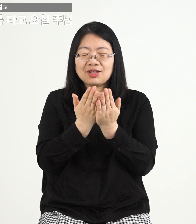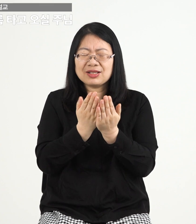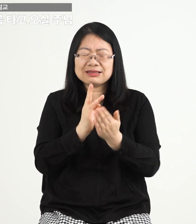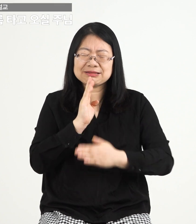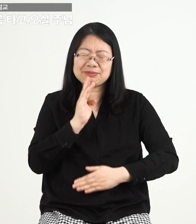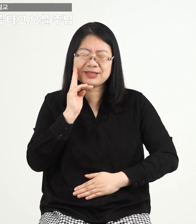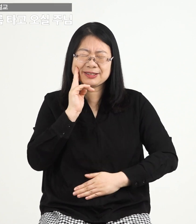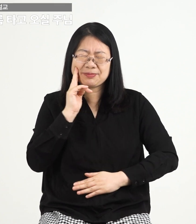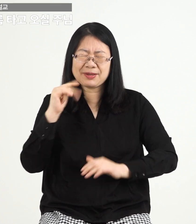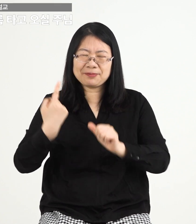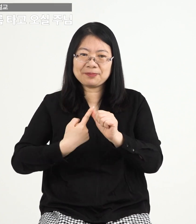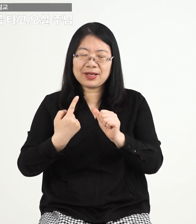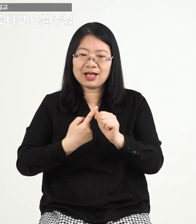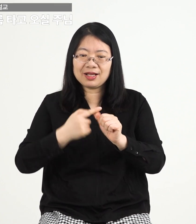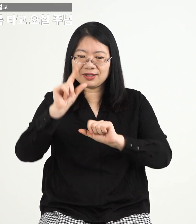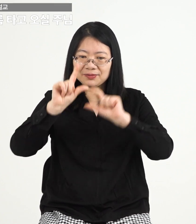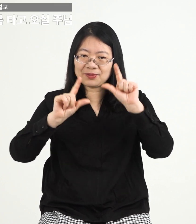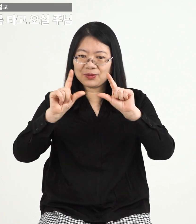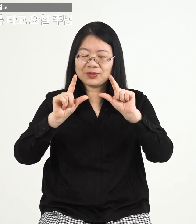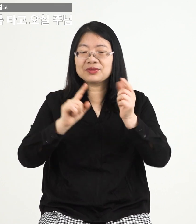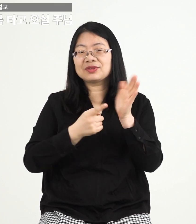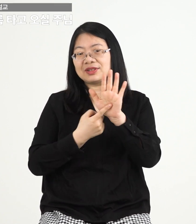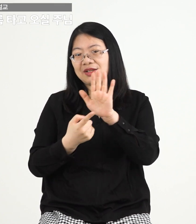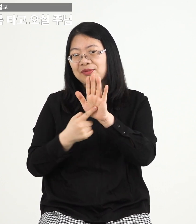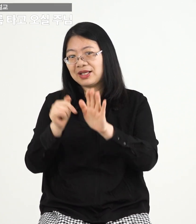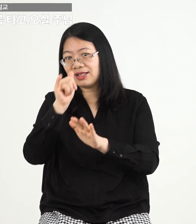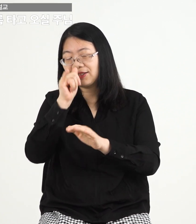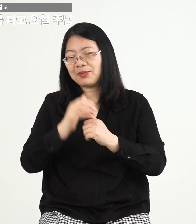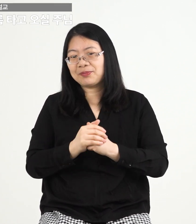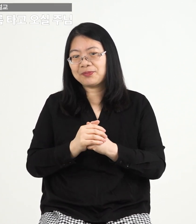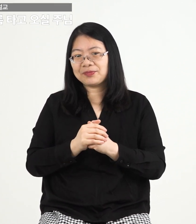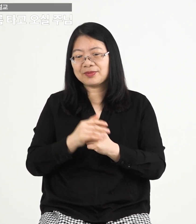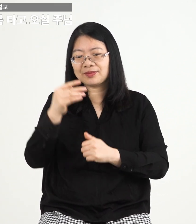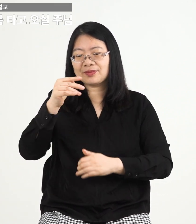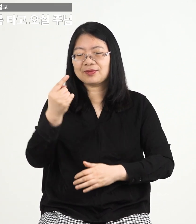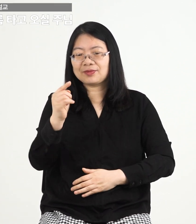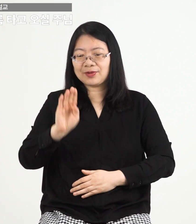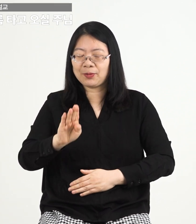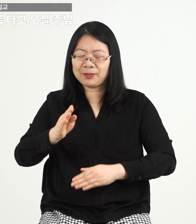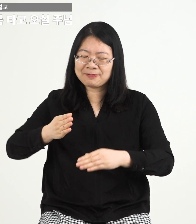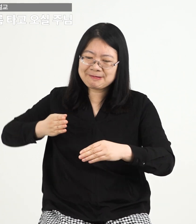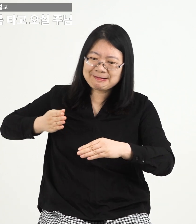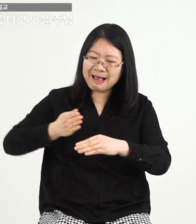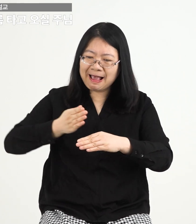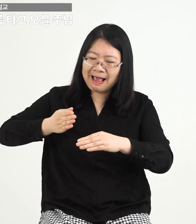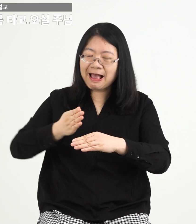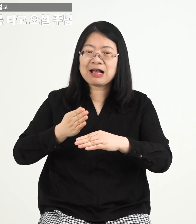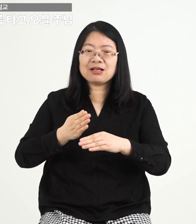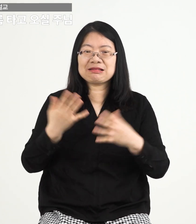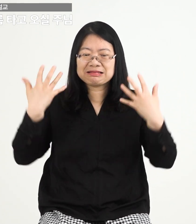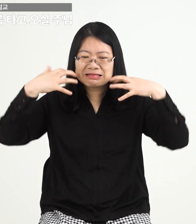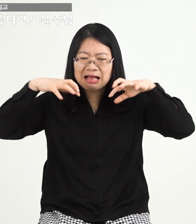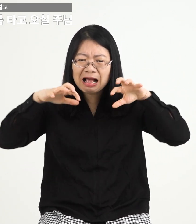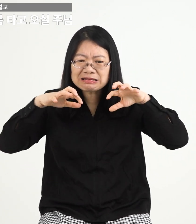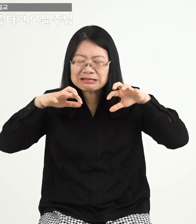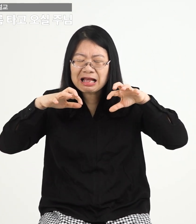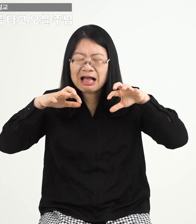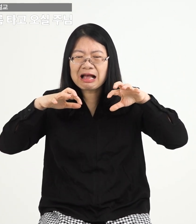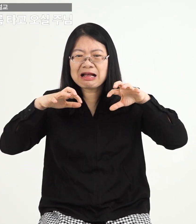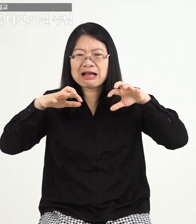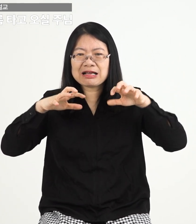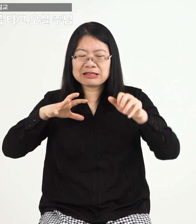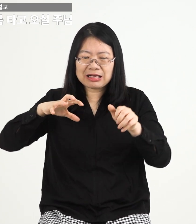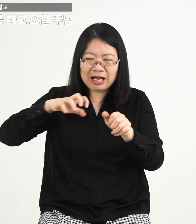장면들이 슬쩍슬쩍 쓰여져 있지 않습니까? 톱으로 켬을 당하고 사자의 밥이 되고